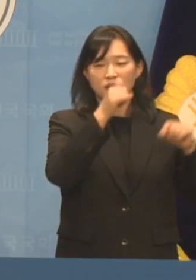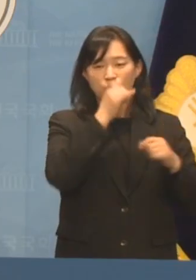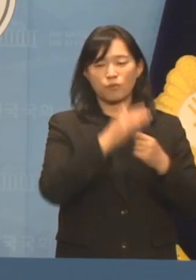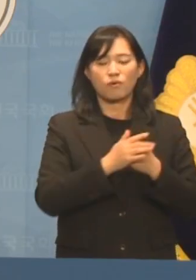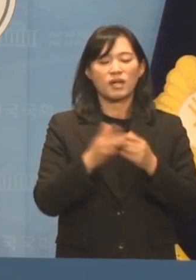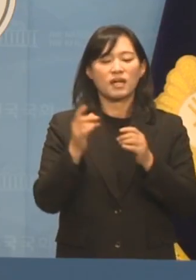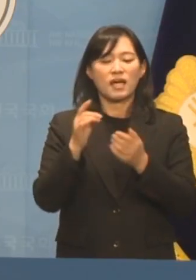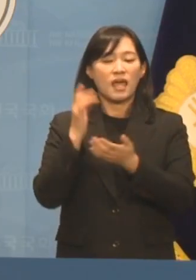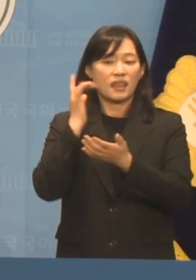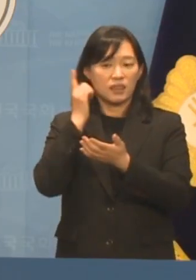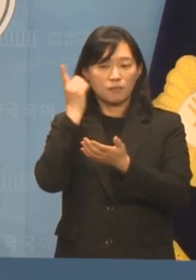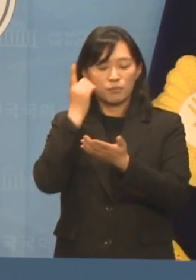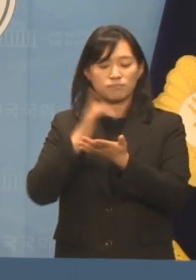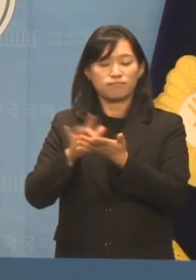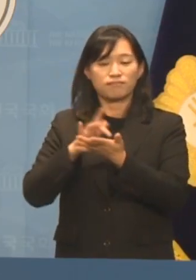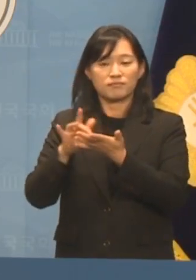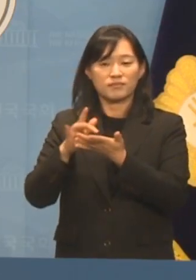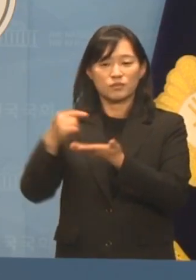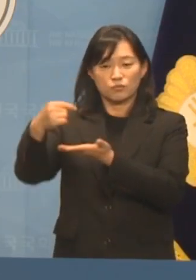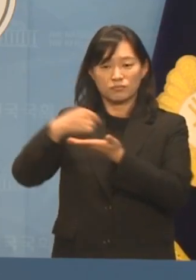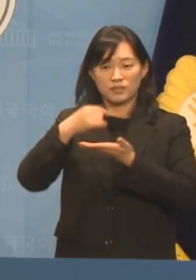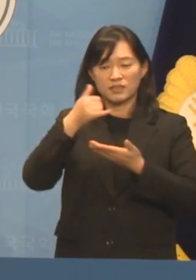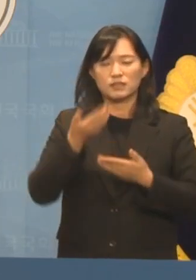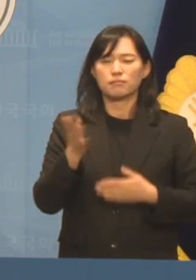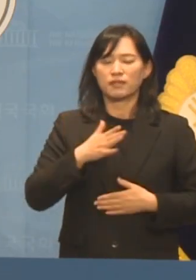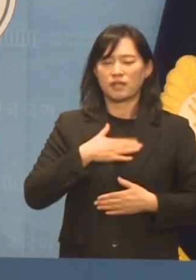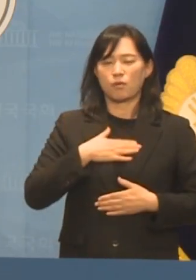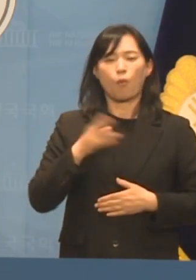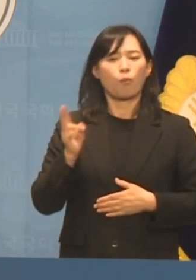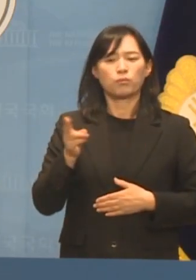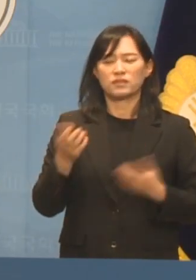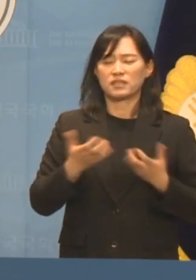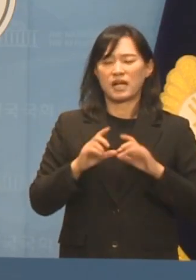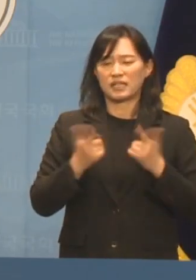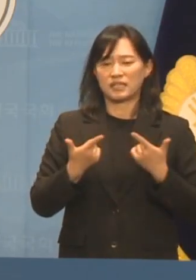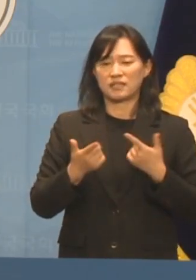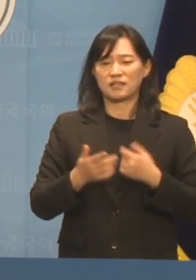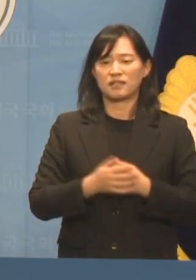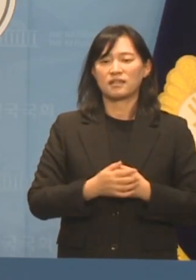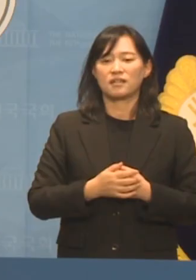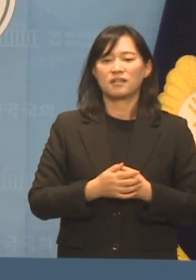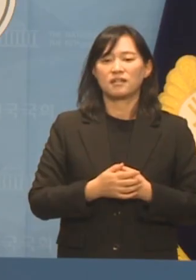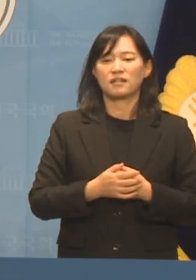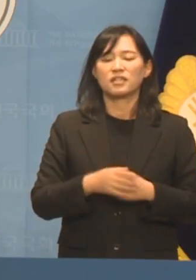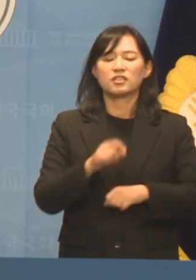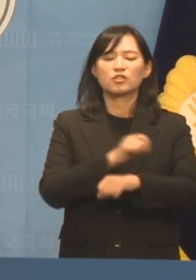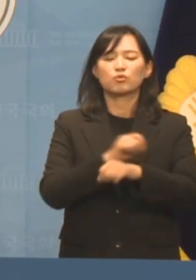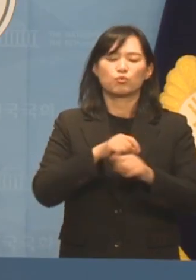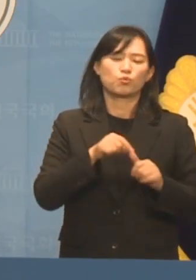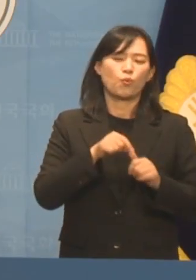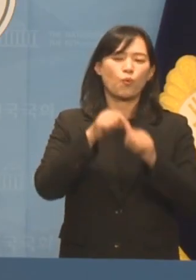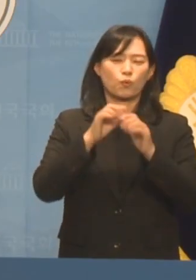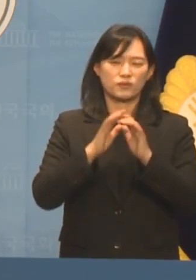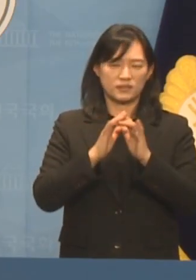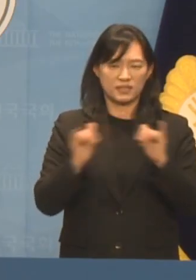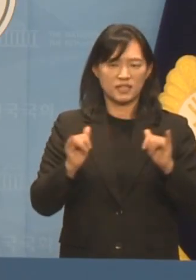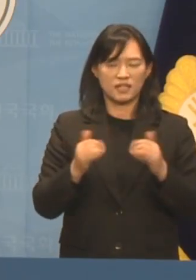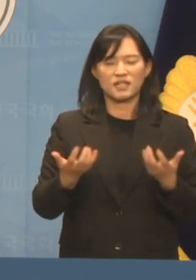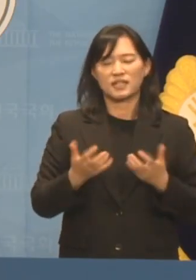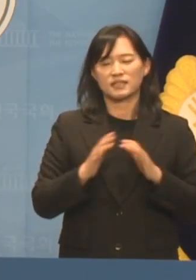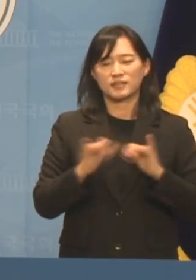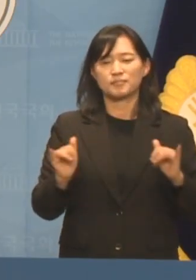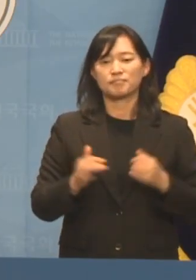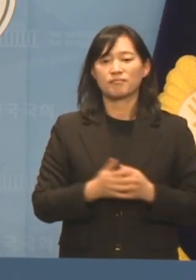통해 업무를 지시받지만 저희는 홈플러스 직원이 아닙니다. 소위 지입차주라 불리는 특수고용